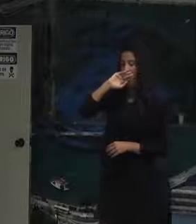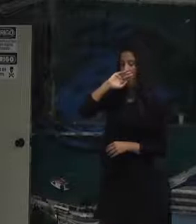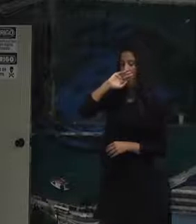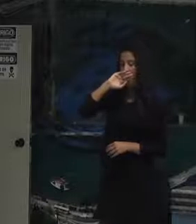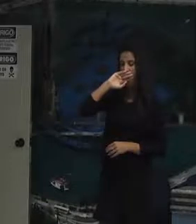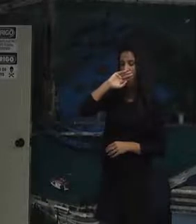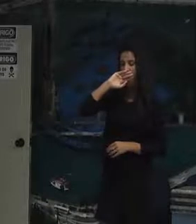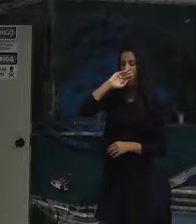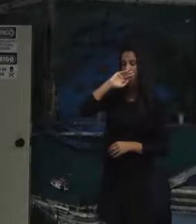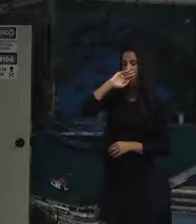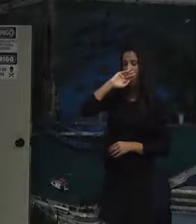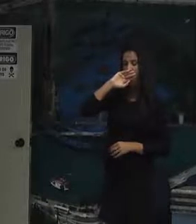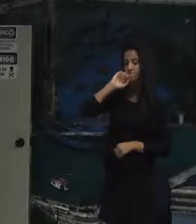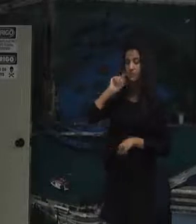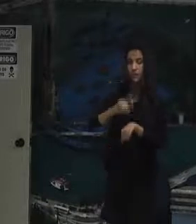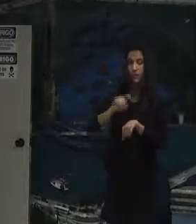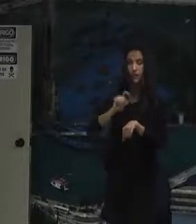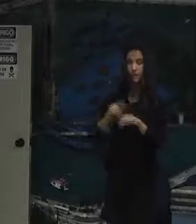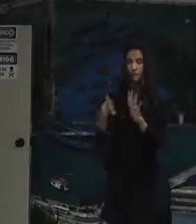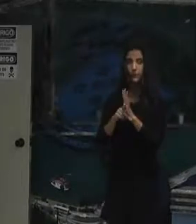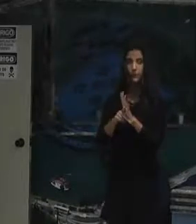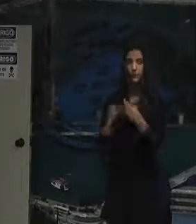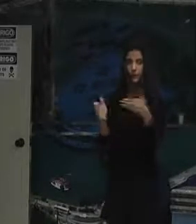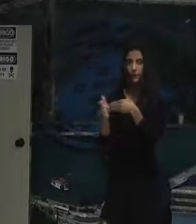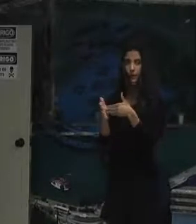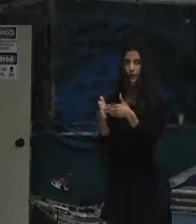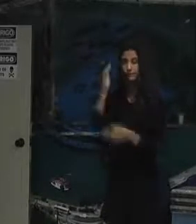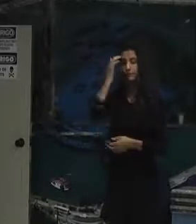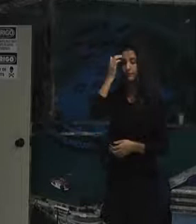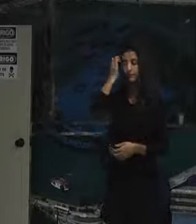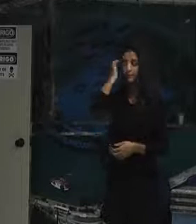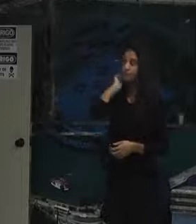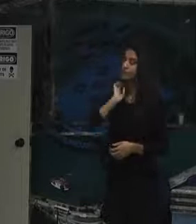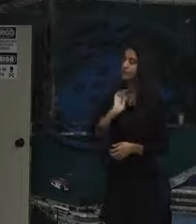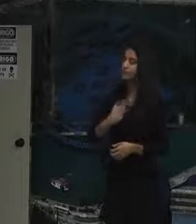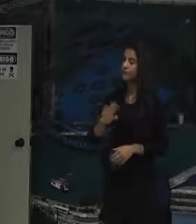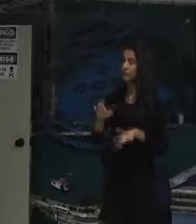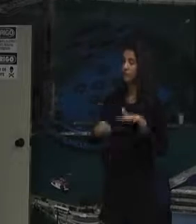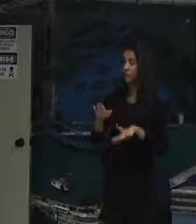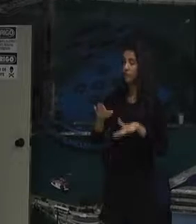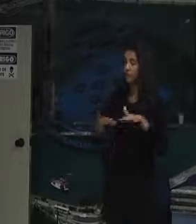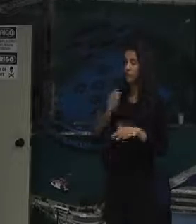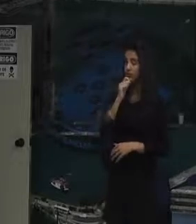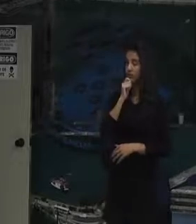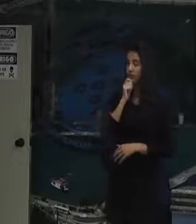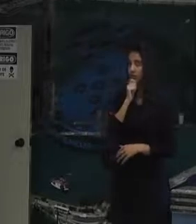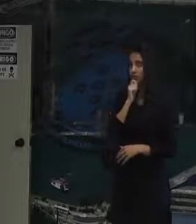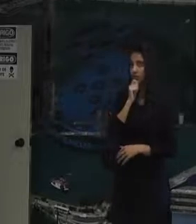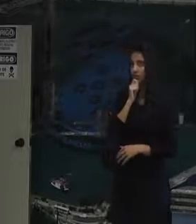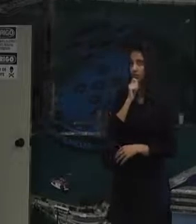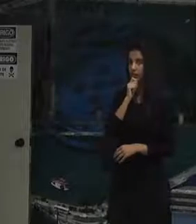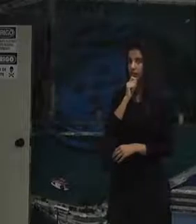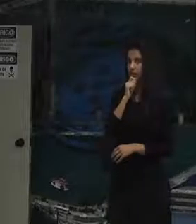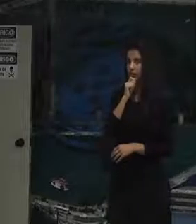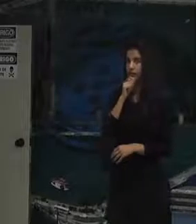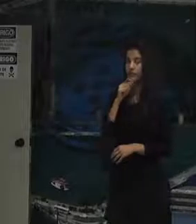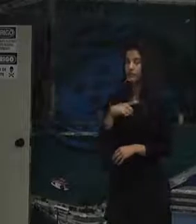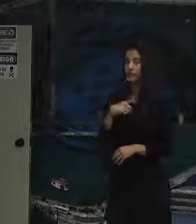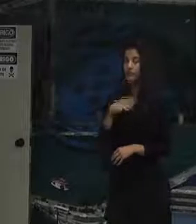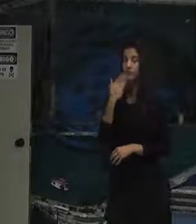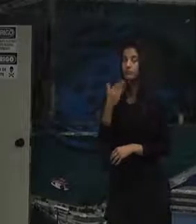prazo. Claro que alguns se mantêm ainda e alguns bancos insistem ainda na sua